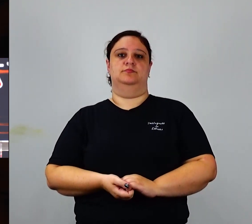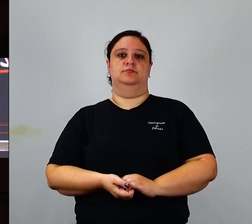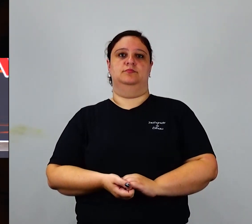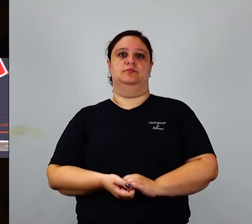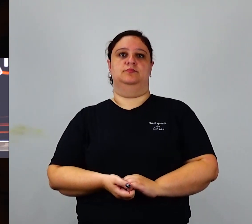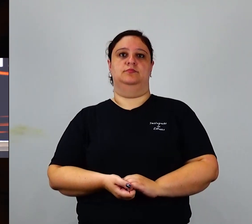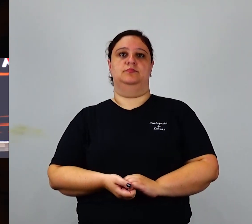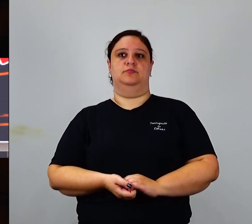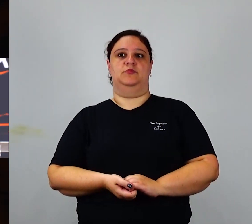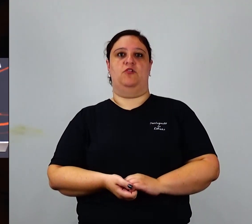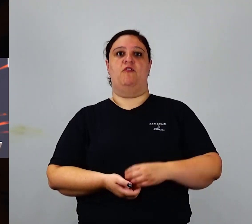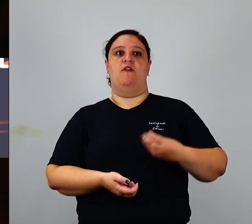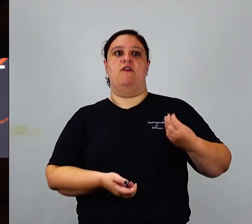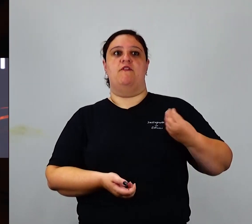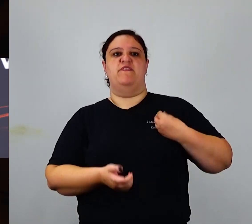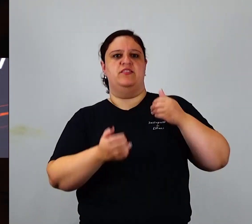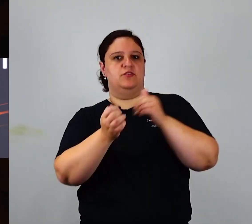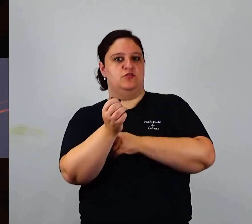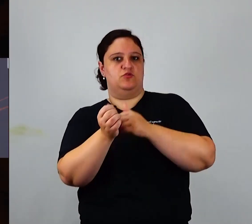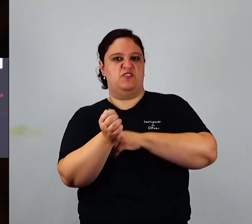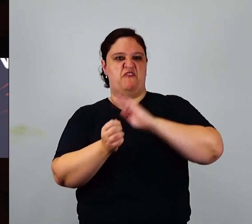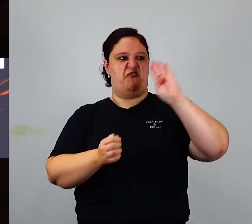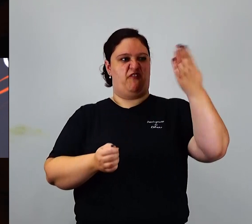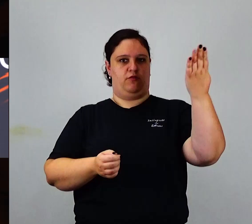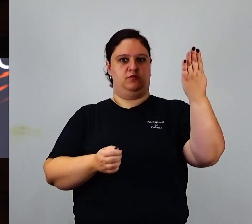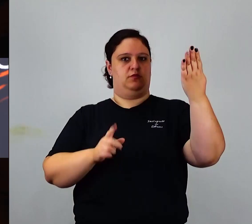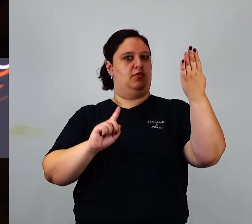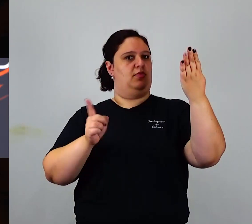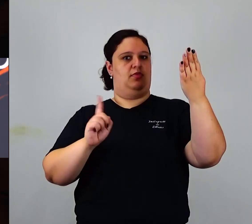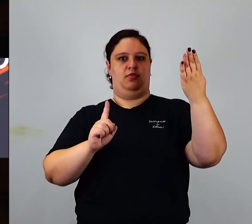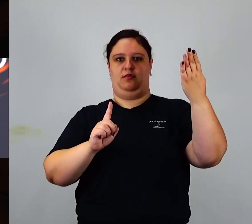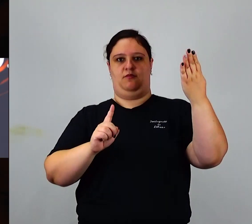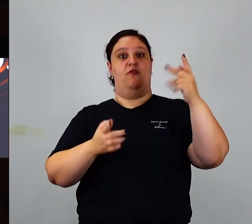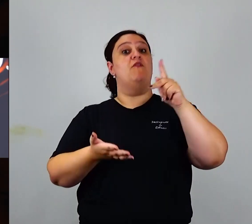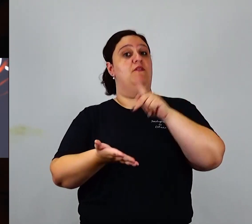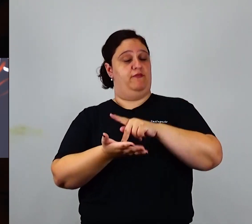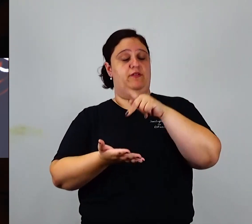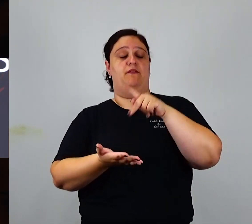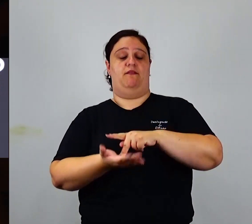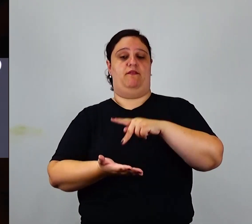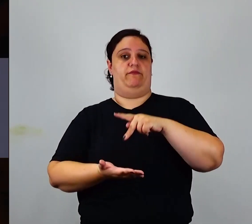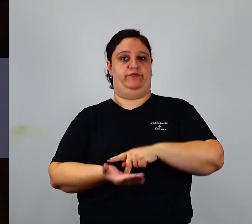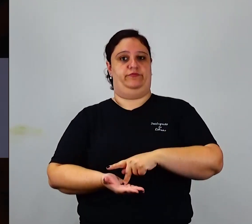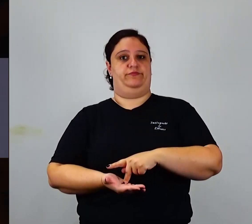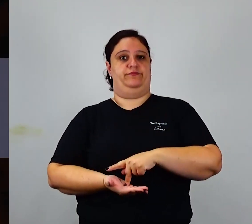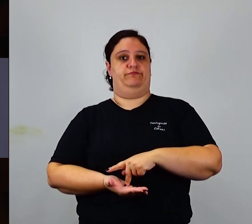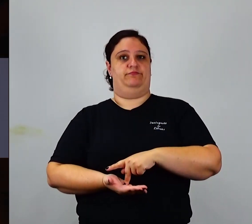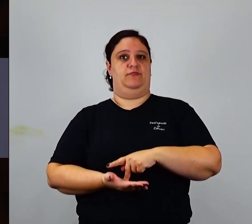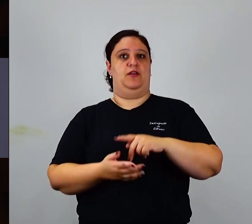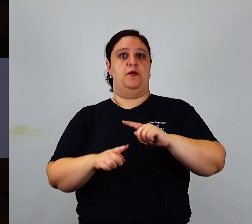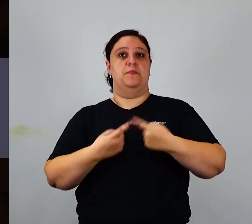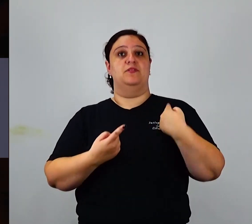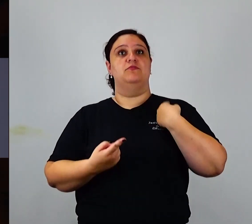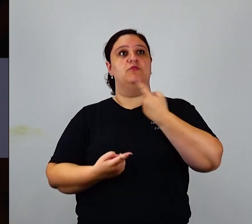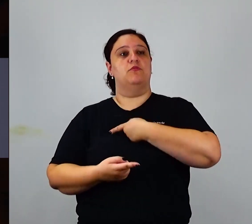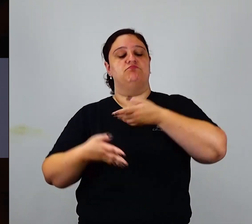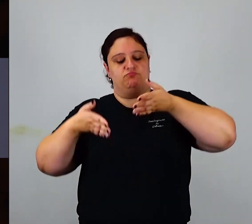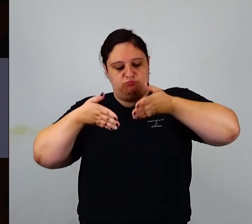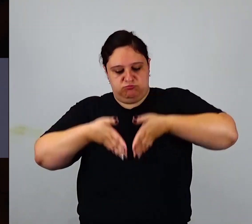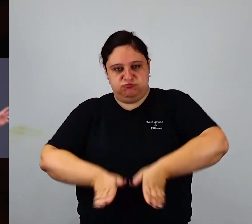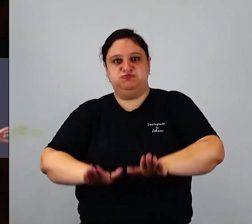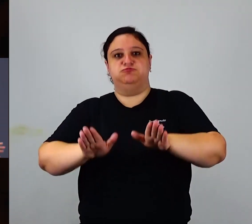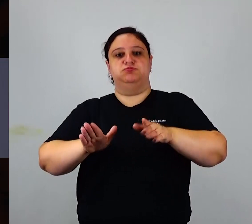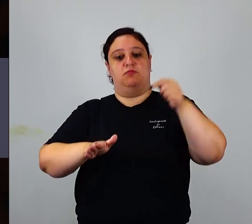está oculta que ela é falsa. Pelo contrário, ela é a verdadeira. Só que nós nascemos no mundo físico,